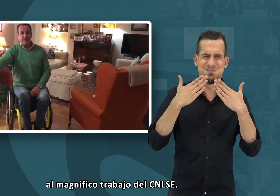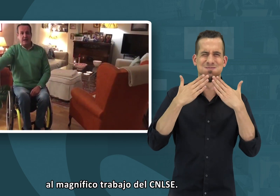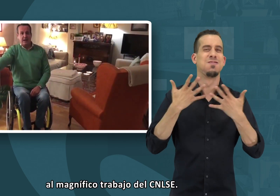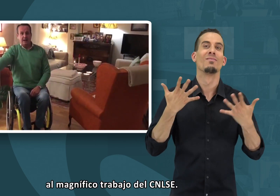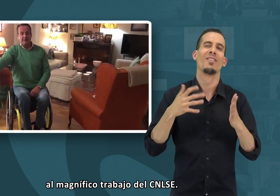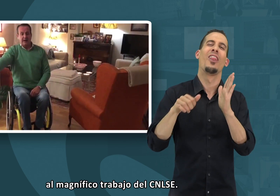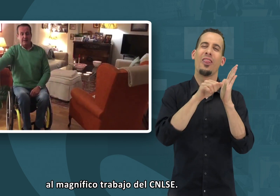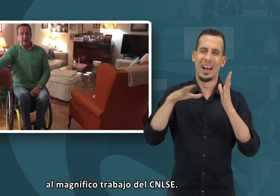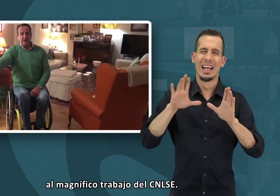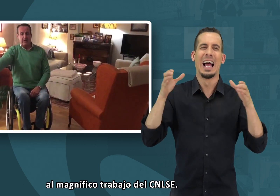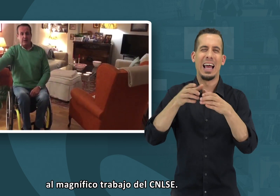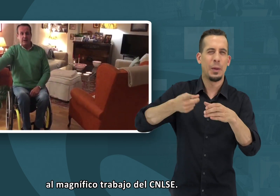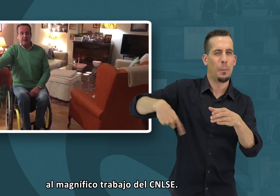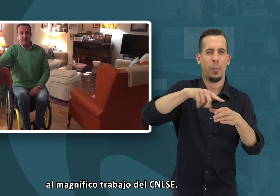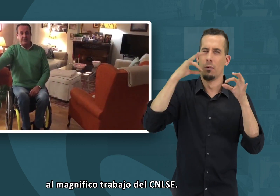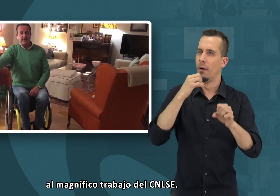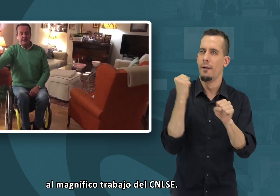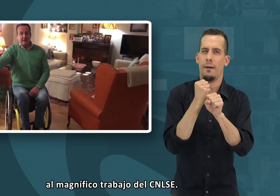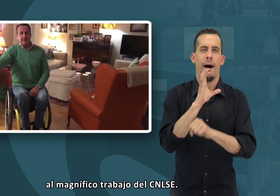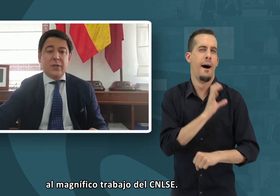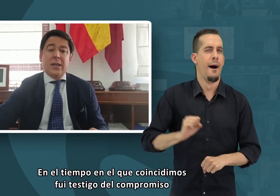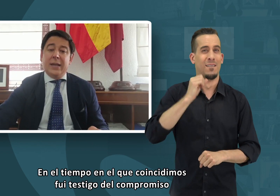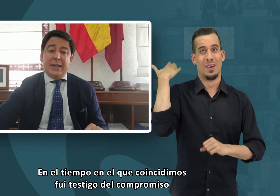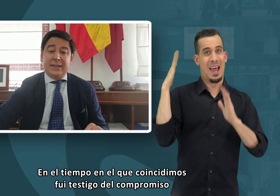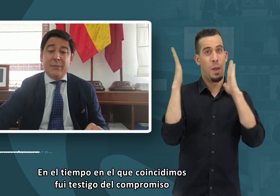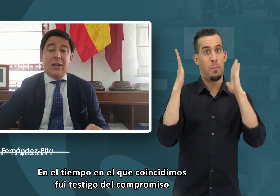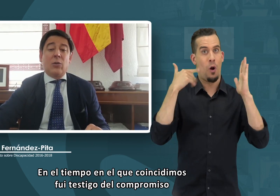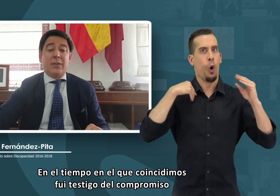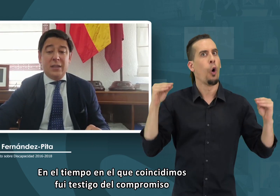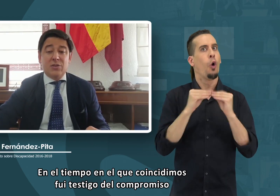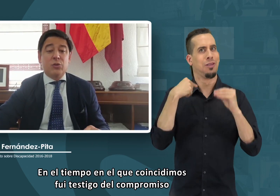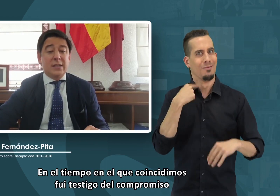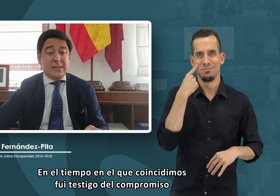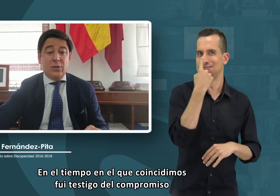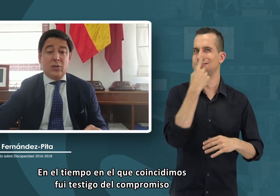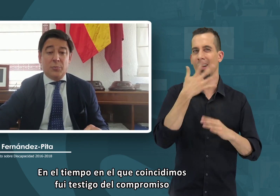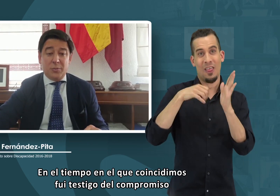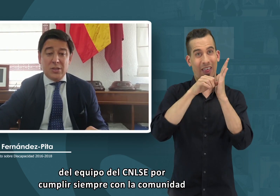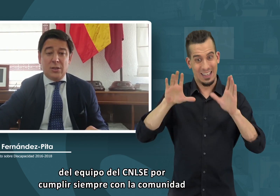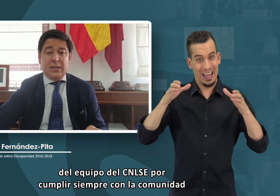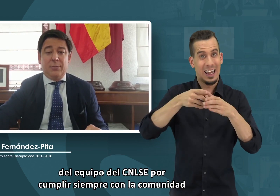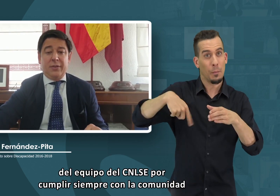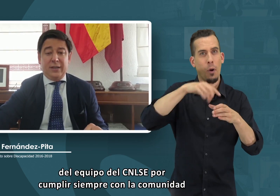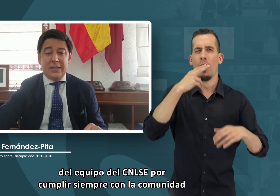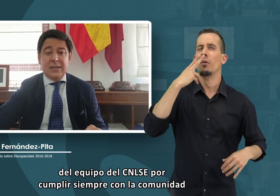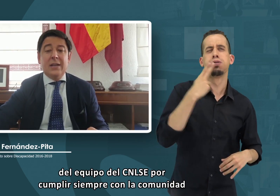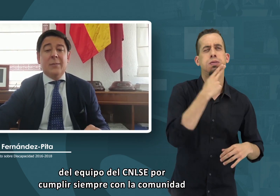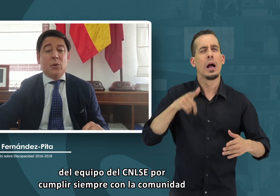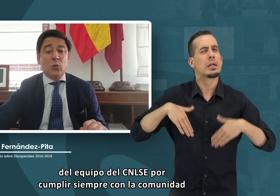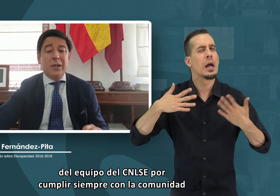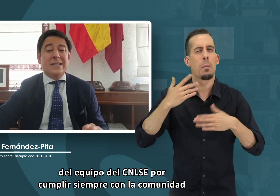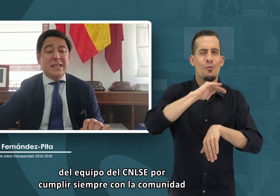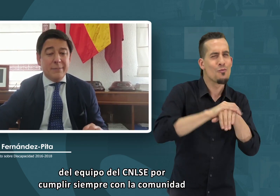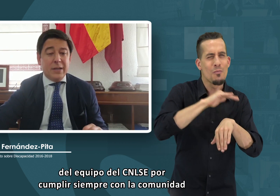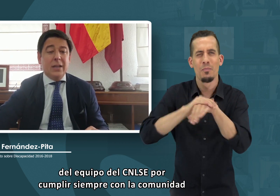gracias al magnífico trabajo del CNLSE. En el tiempo en el que coincidimos fui testigo del compromiso del equipo de CENELSE